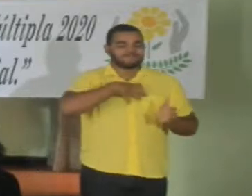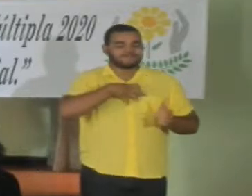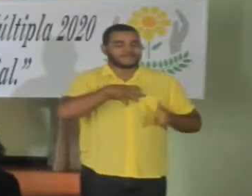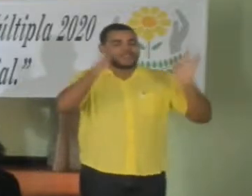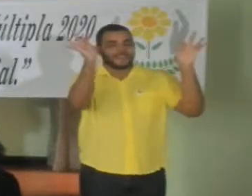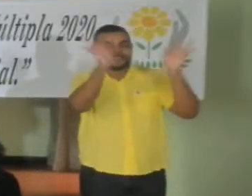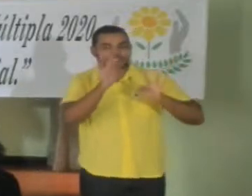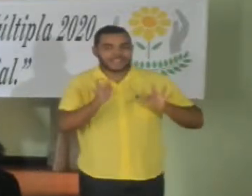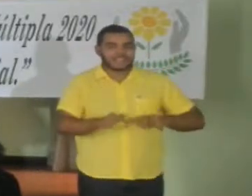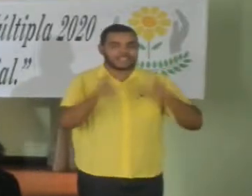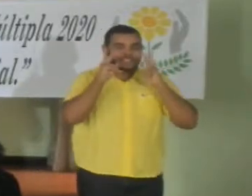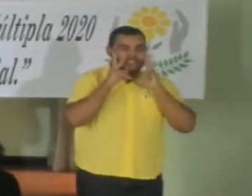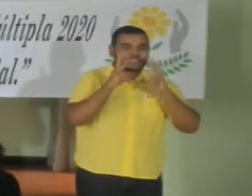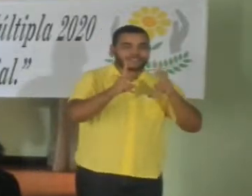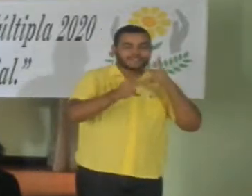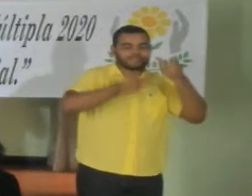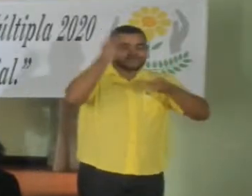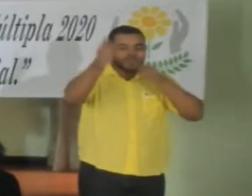tão lindos neste momento.